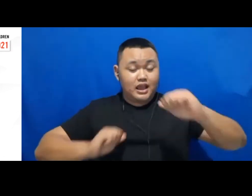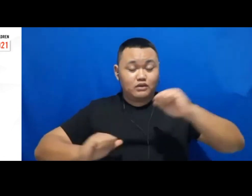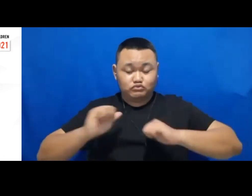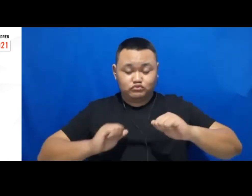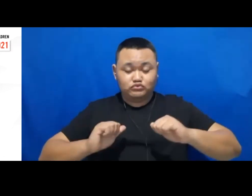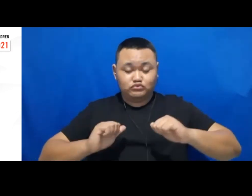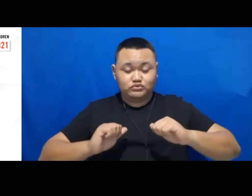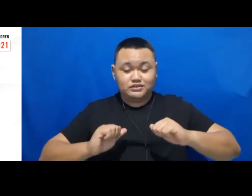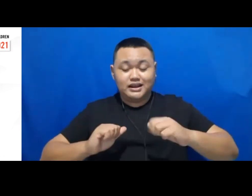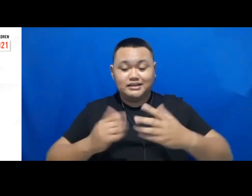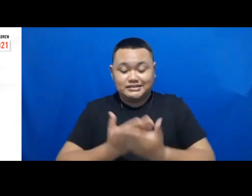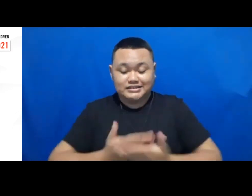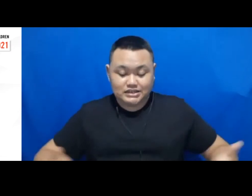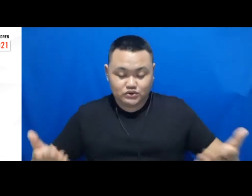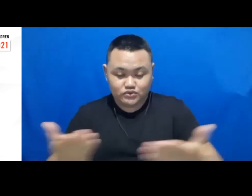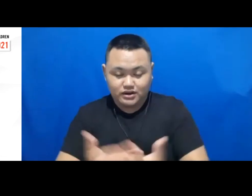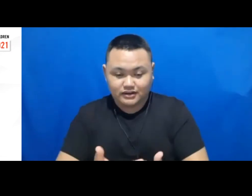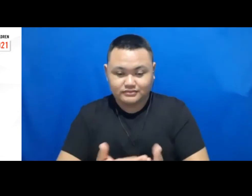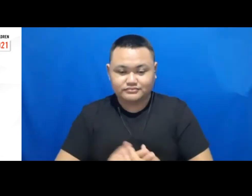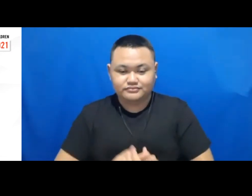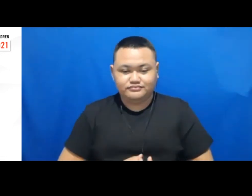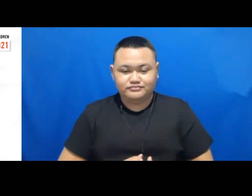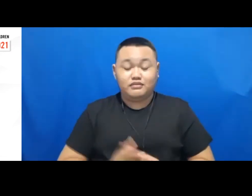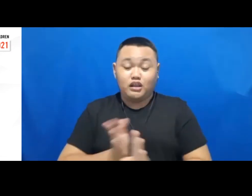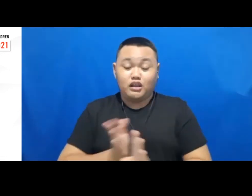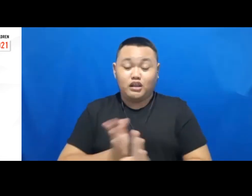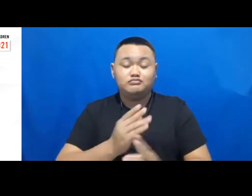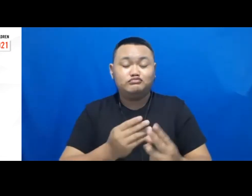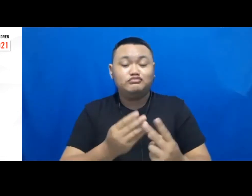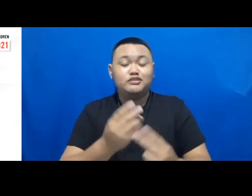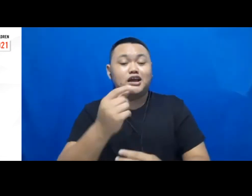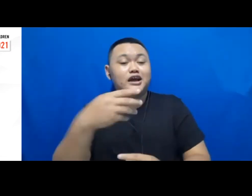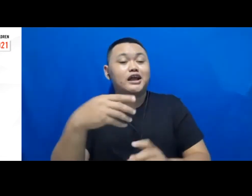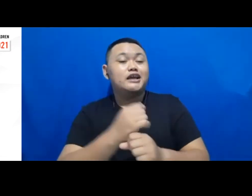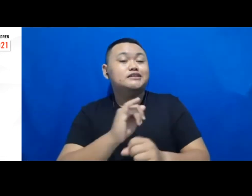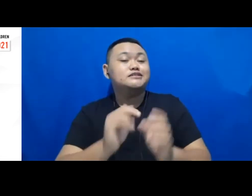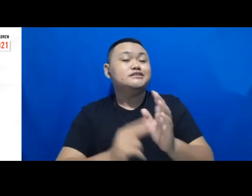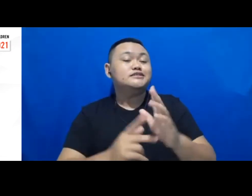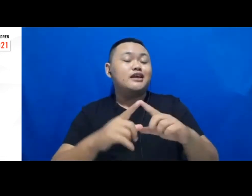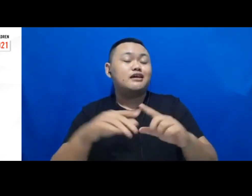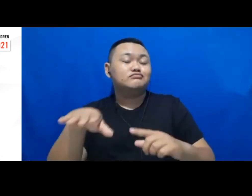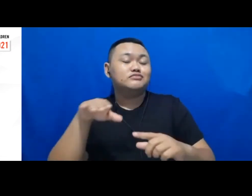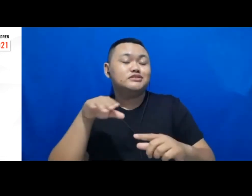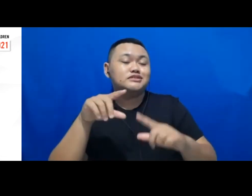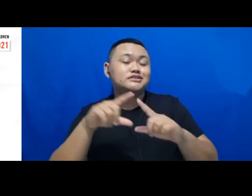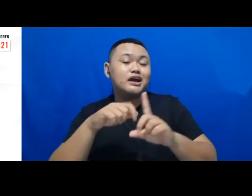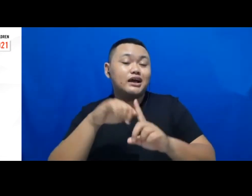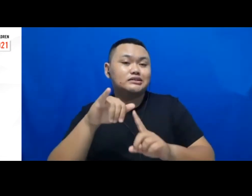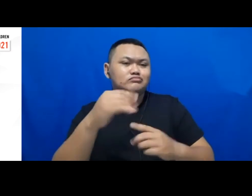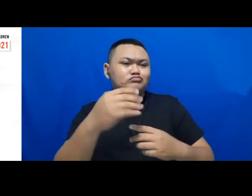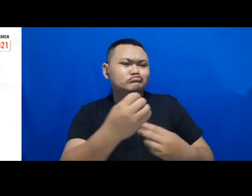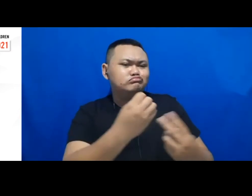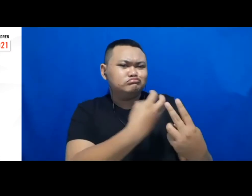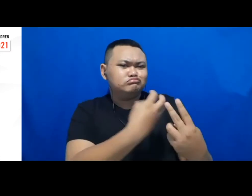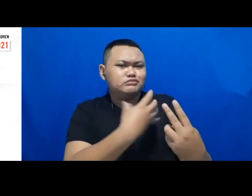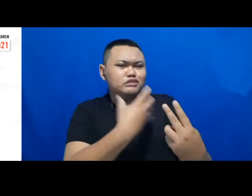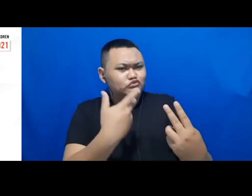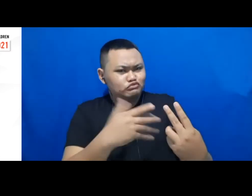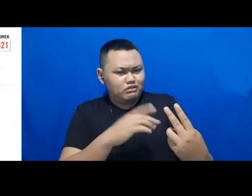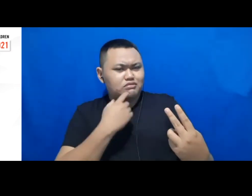sekolah tidak memasalahkan mau dijabat oleh laki-laki atau mau dijabat oleh perempuan. Tapi yang dikhawatirkan perempuan tidak menjabat